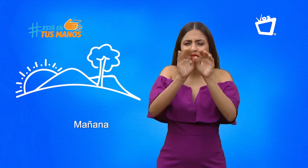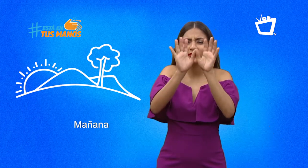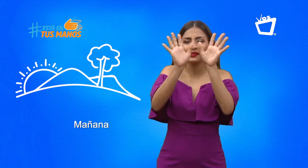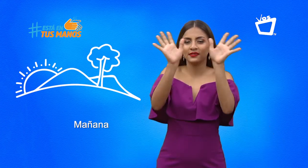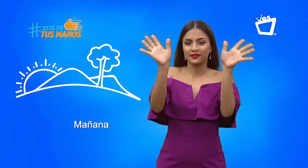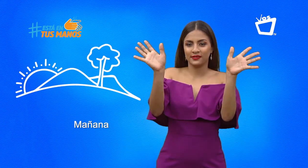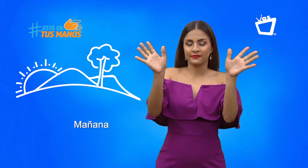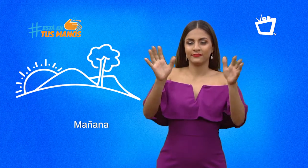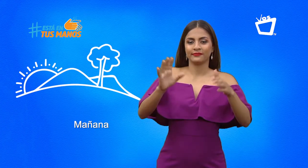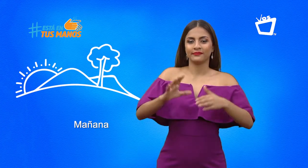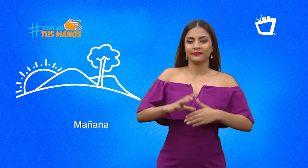mañana